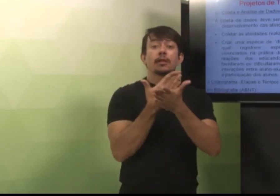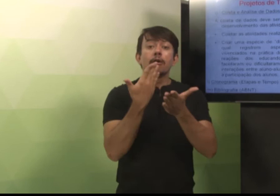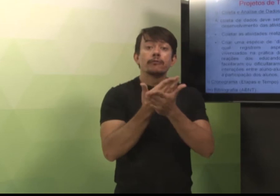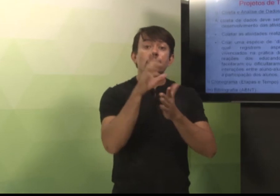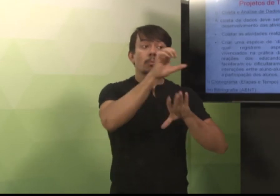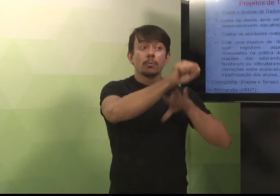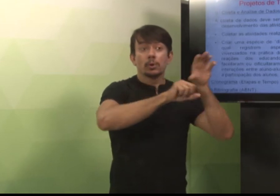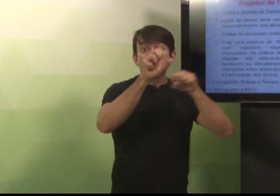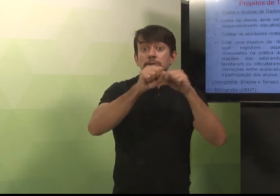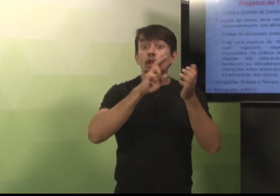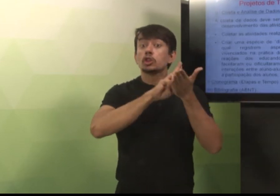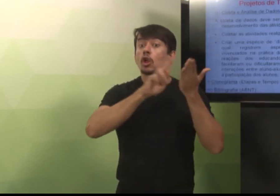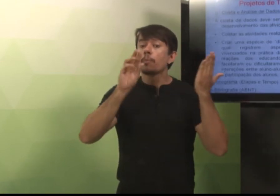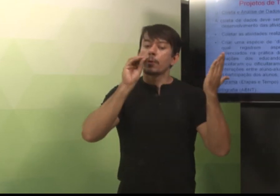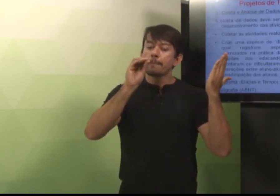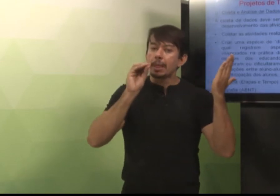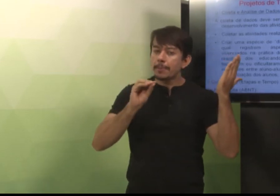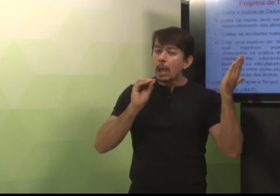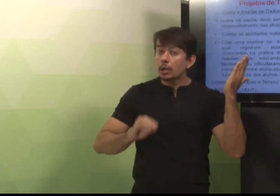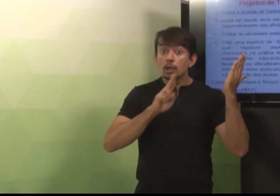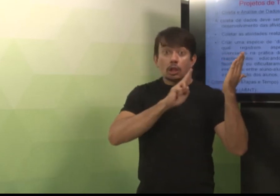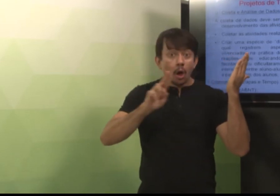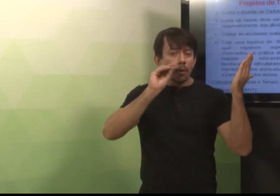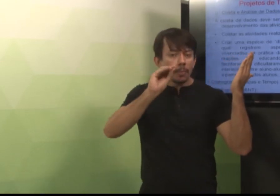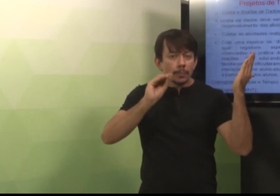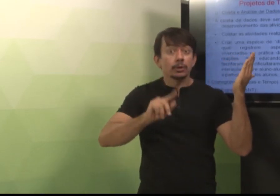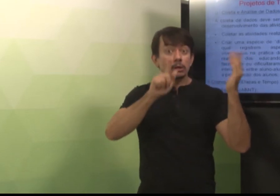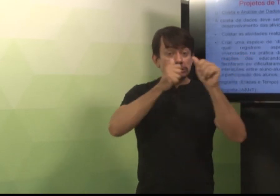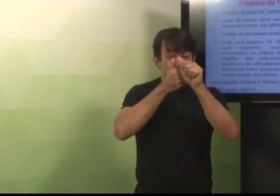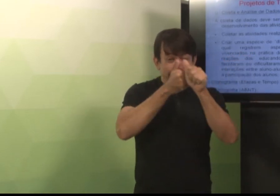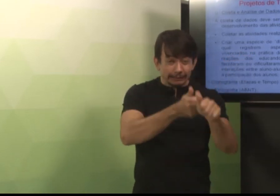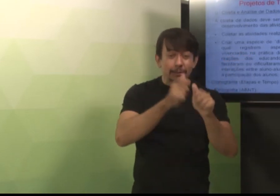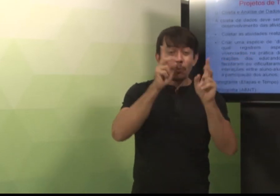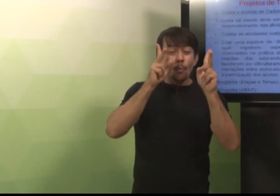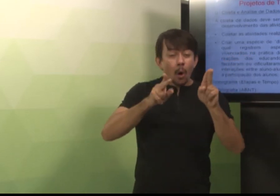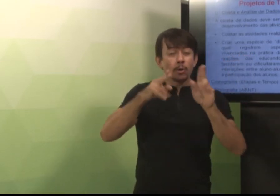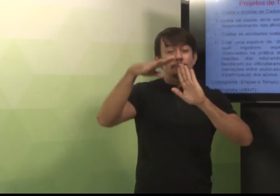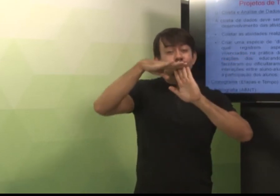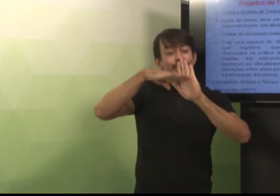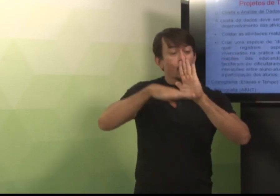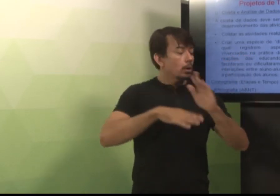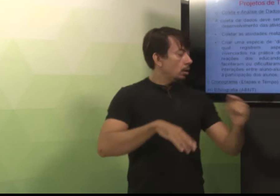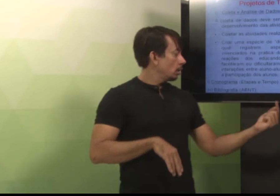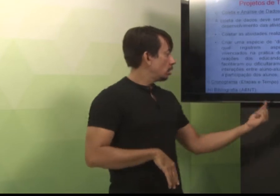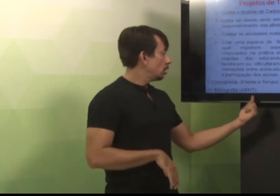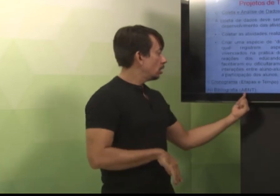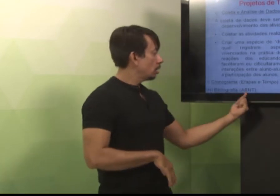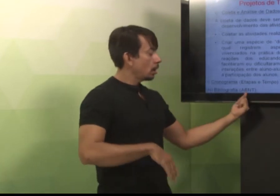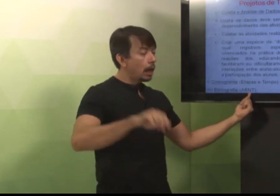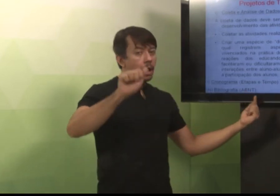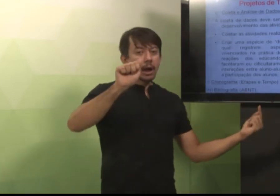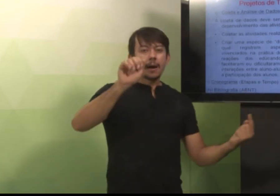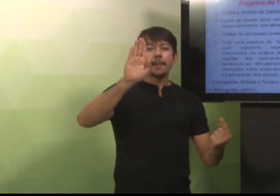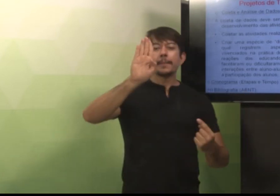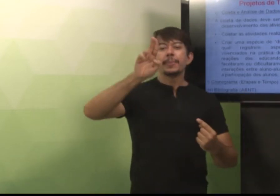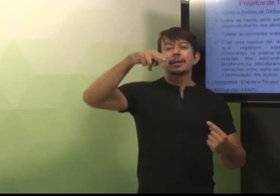Temos aqui a bibliografia, que são os materiais utilizados na pesquisa, os materiais que você seguiu no desenvolvimento da sua